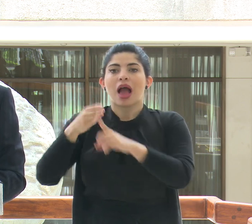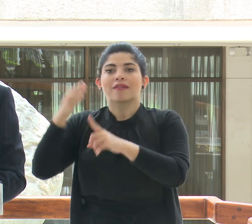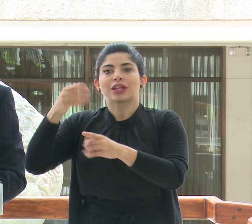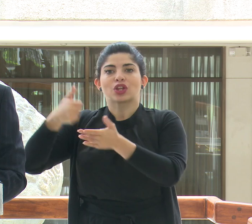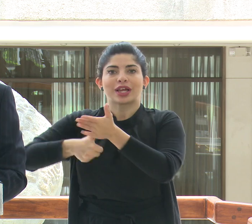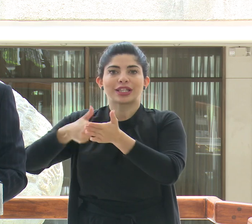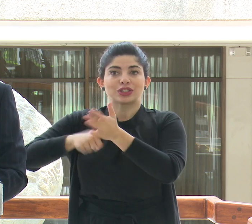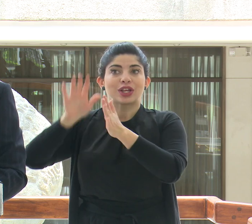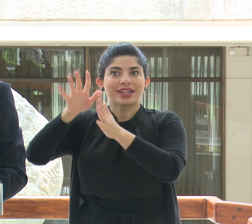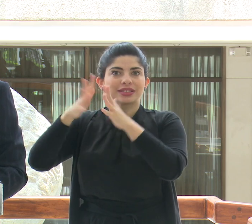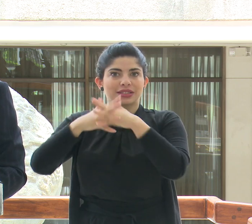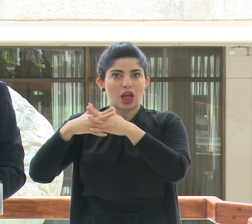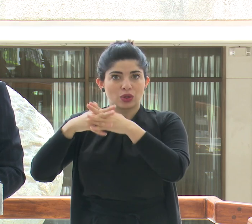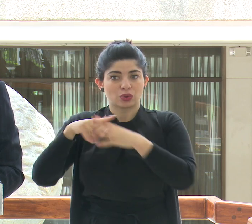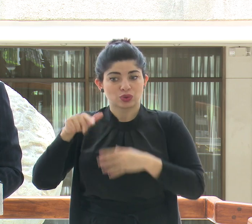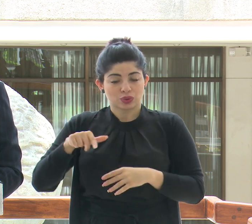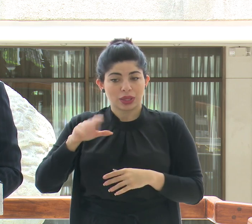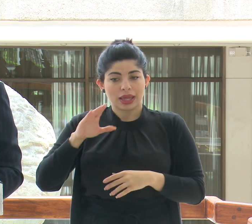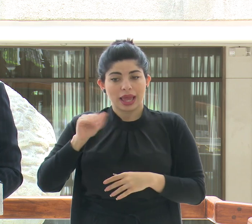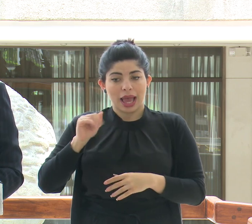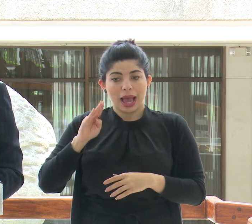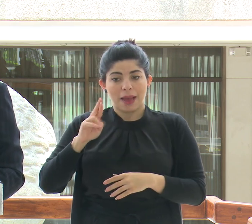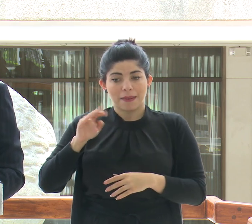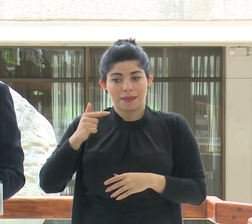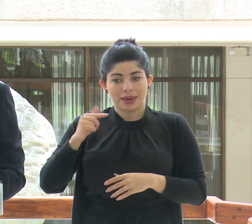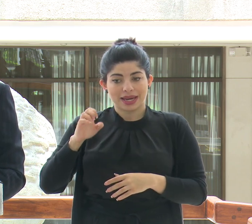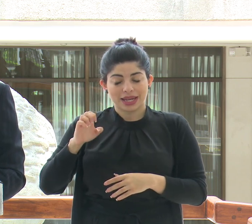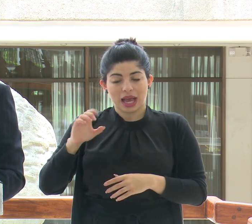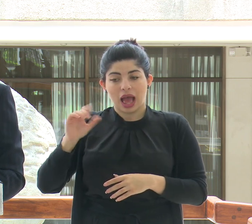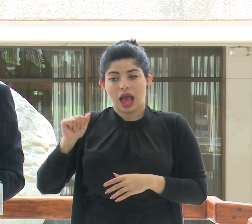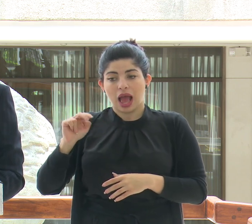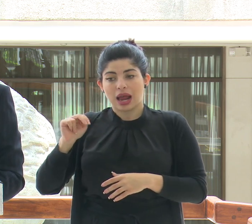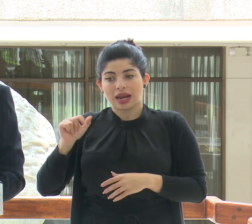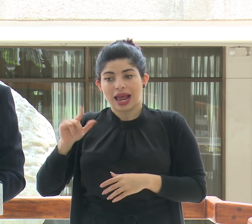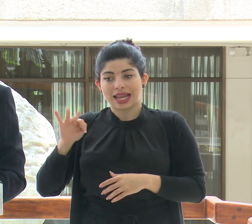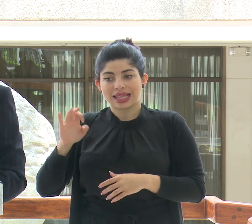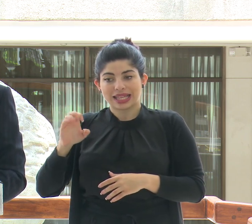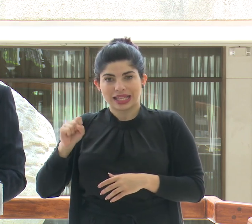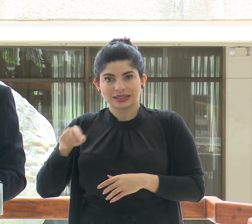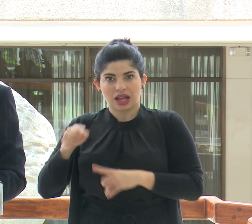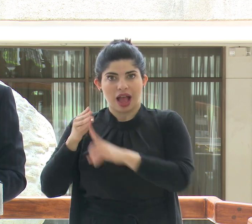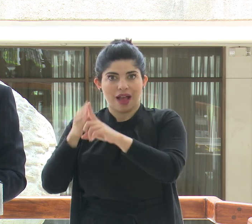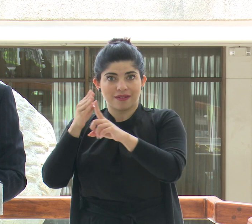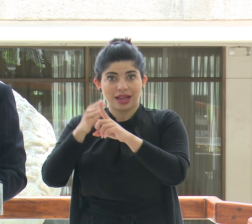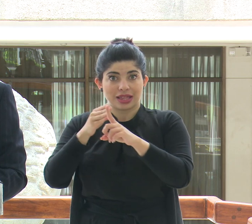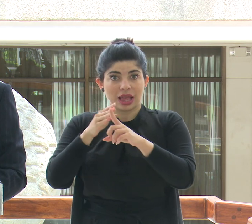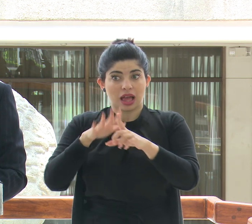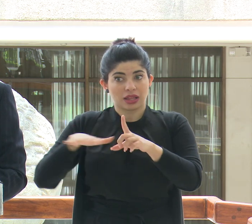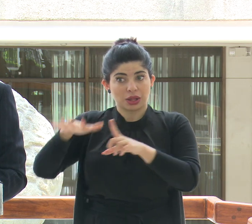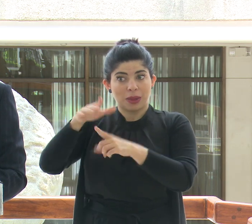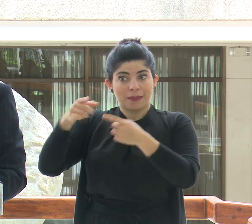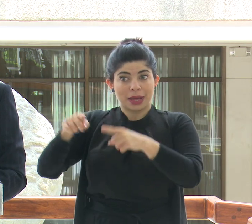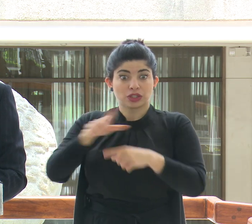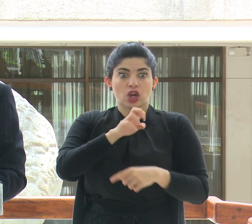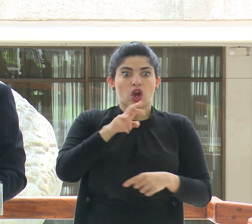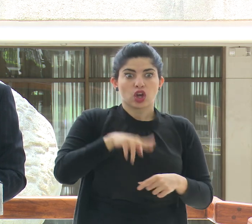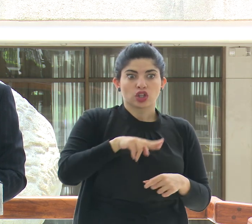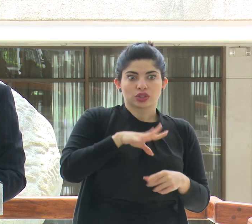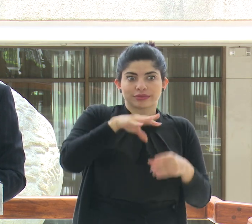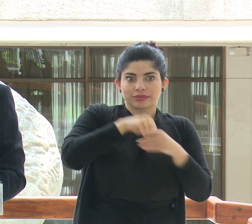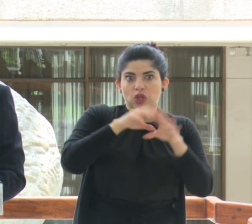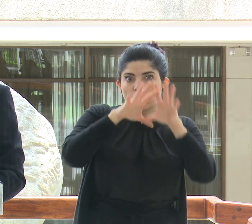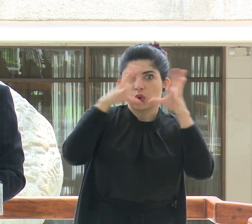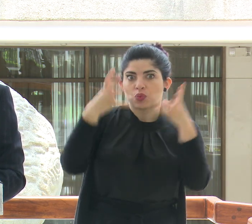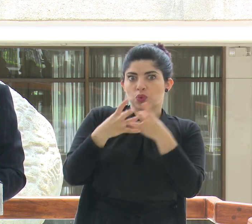otros. Bueno, Costa Rica vive en ese mundo también. Ese es nuestro mundo también. Entonces creo que es